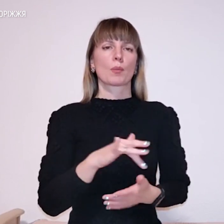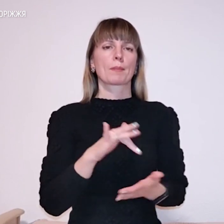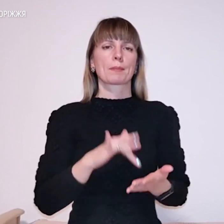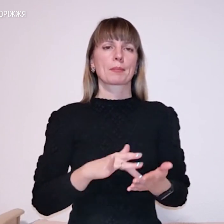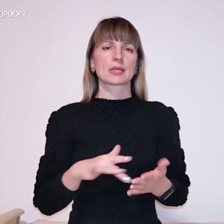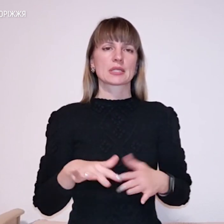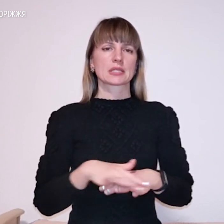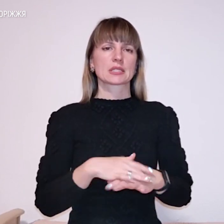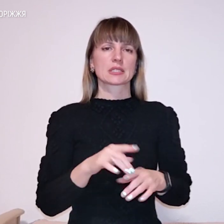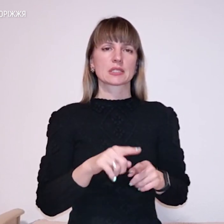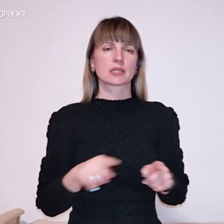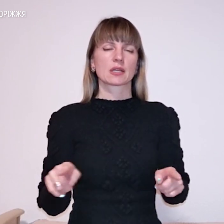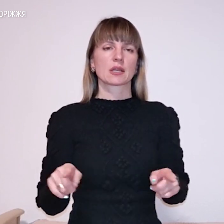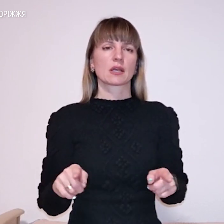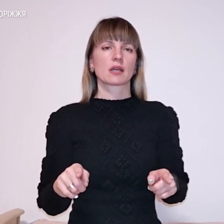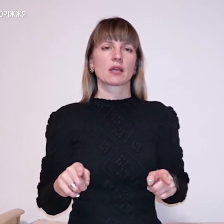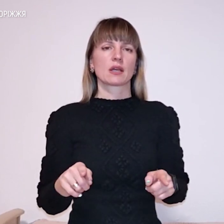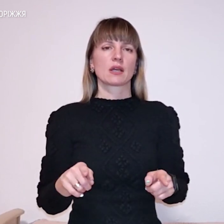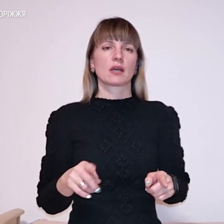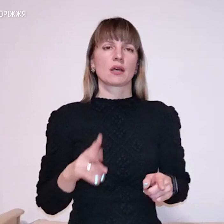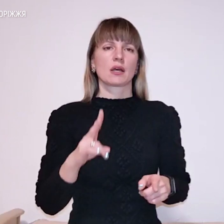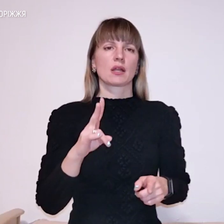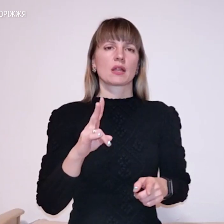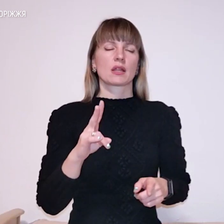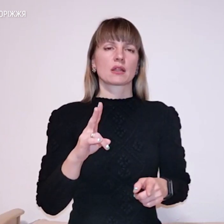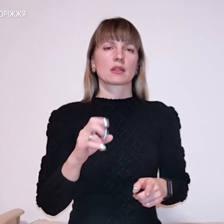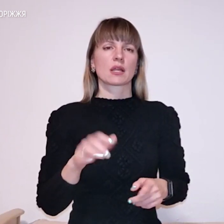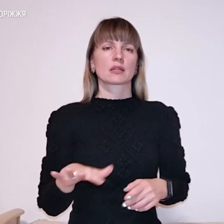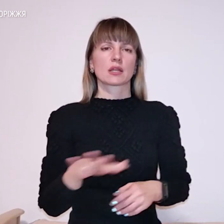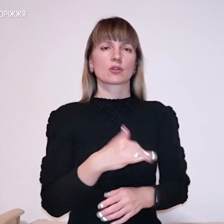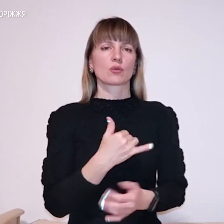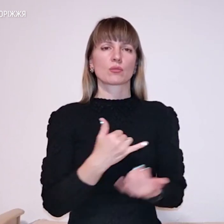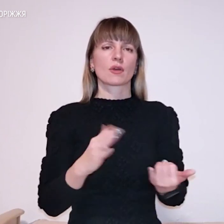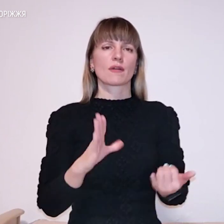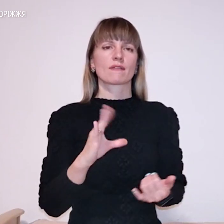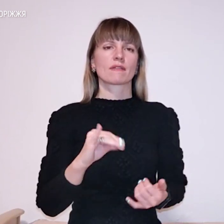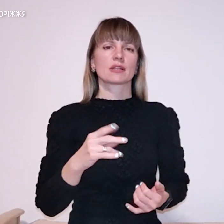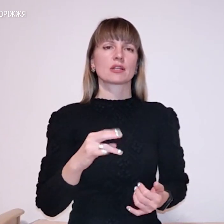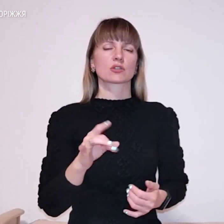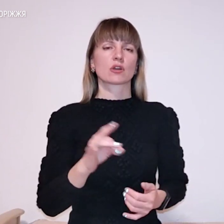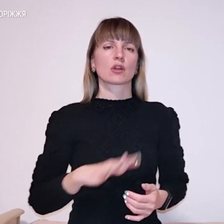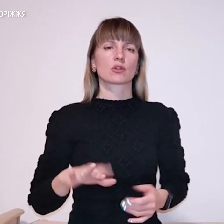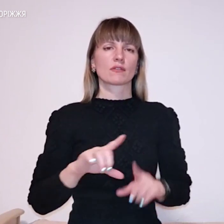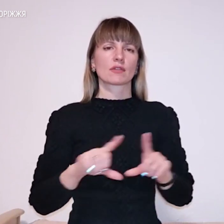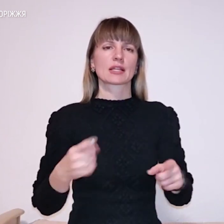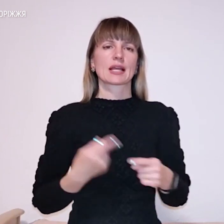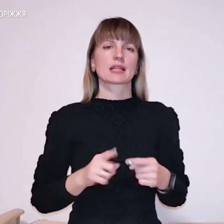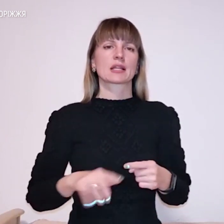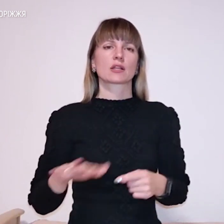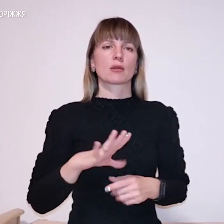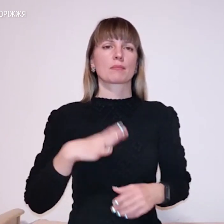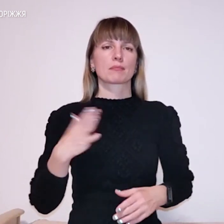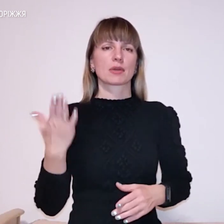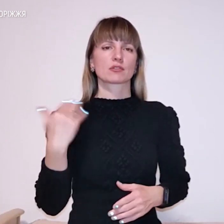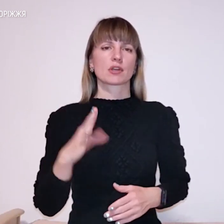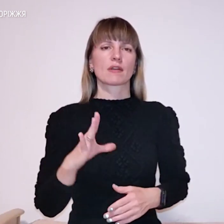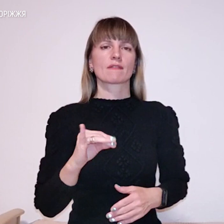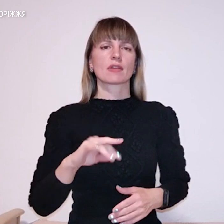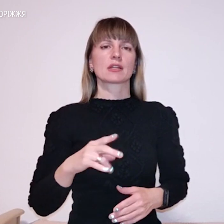населених пунктів на території обслуговування Вільнянського районного відділення, це територія колишнього Вільнянського району,